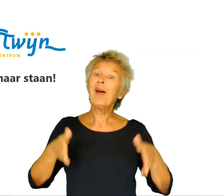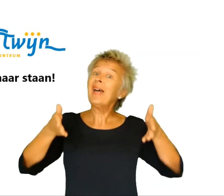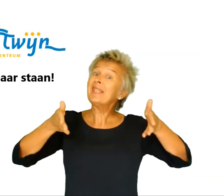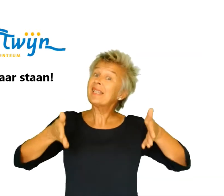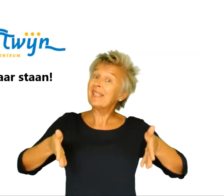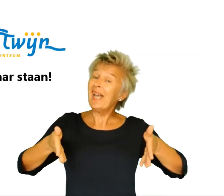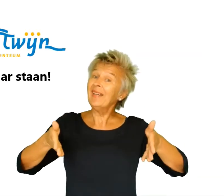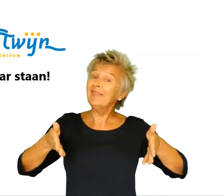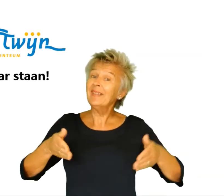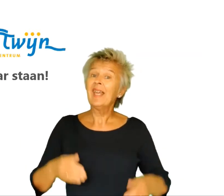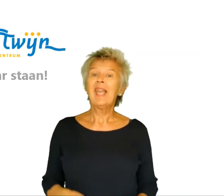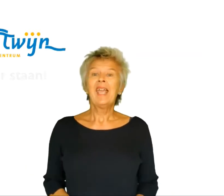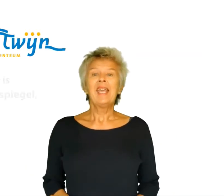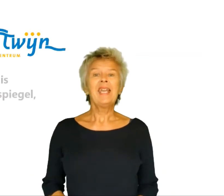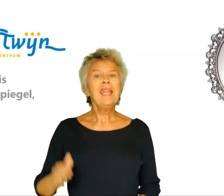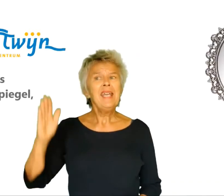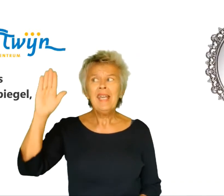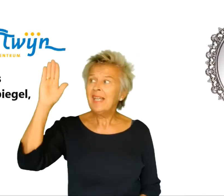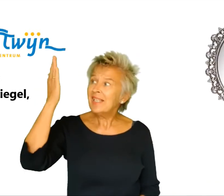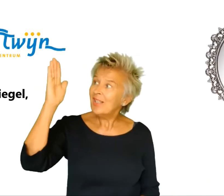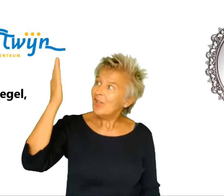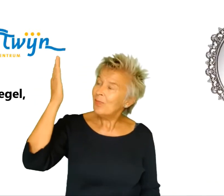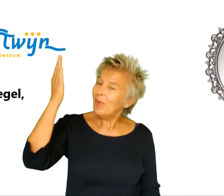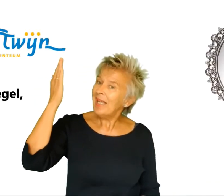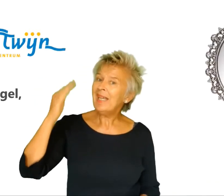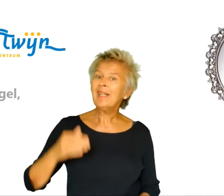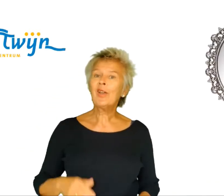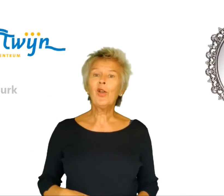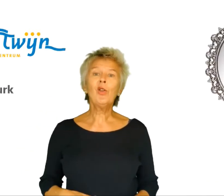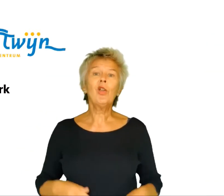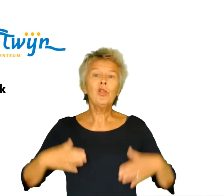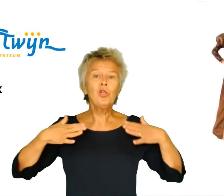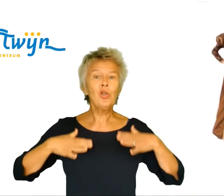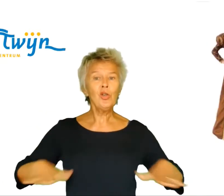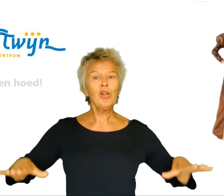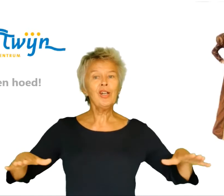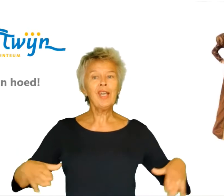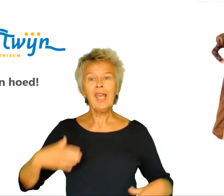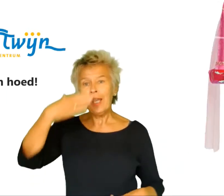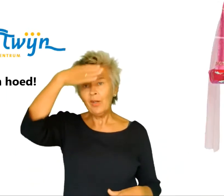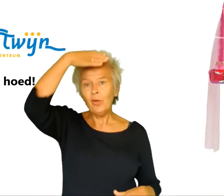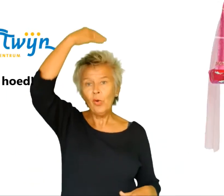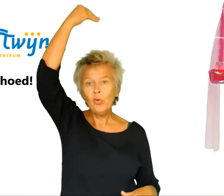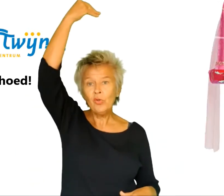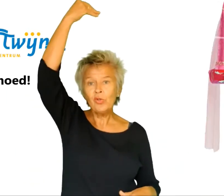maar staan. Hier is een spiegel, een jurk en een hoed.